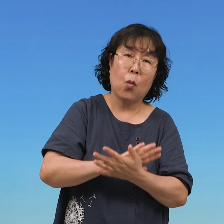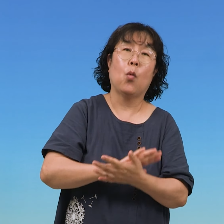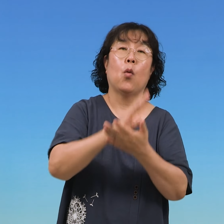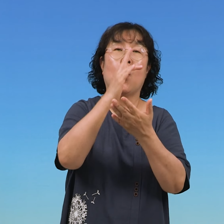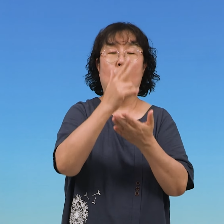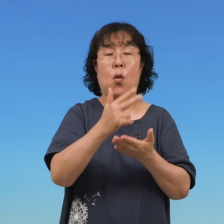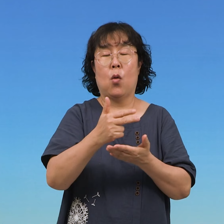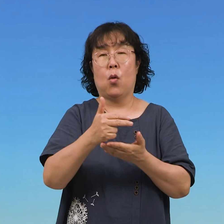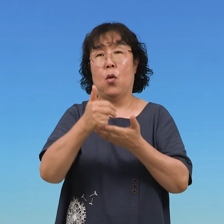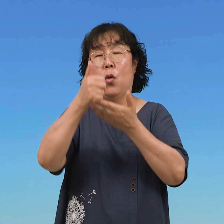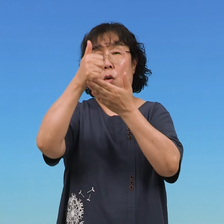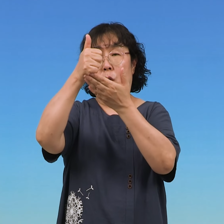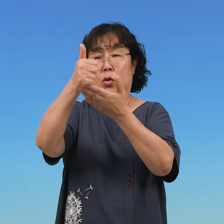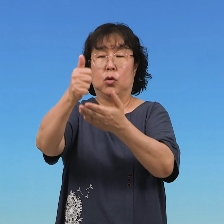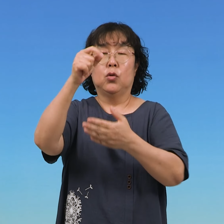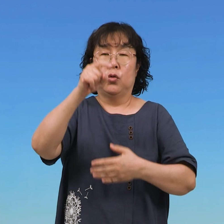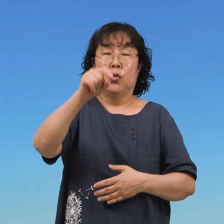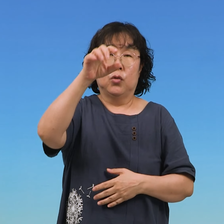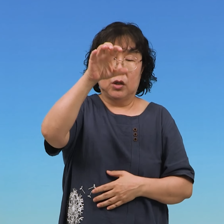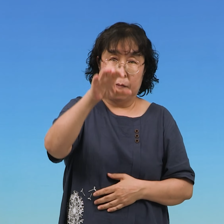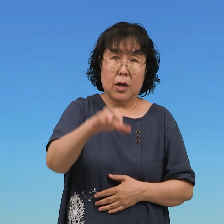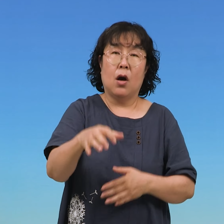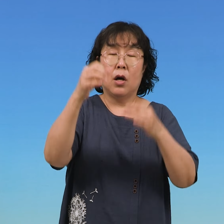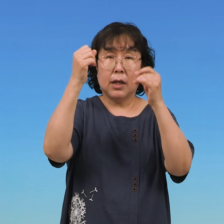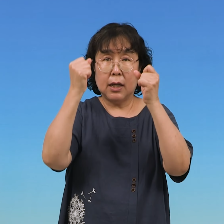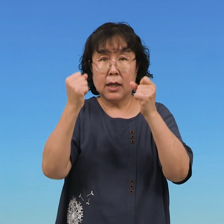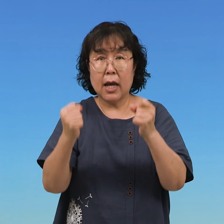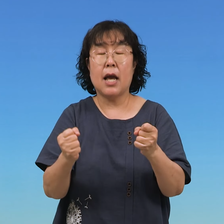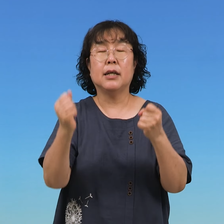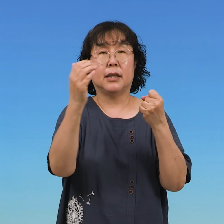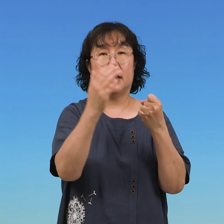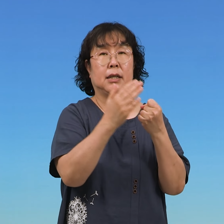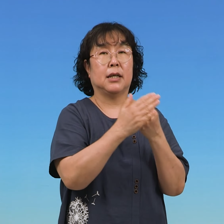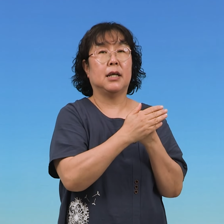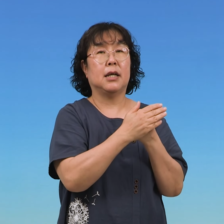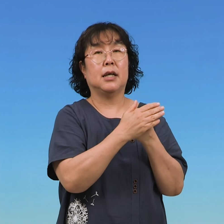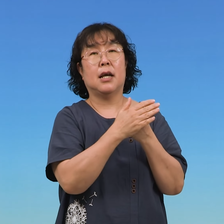선포하십니다. 주님 여기 계시기에.